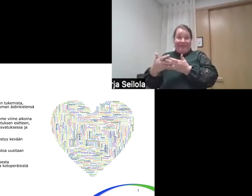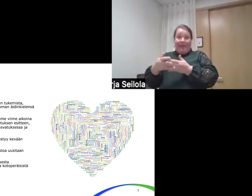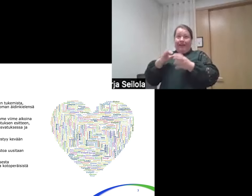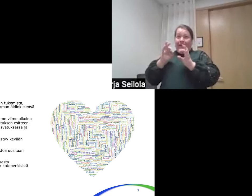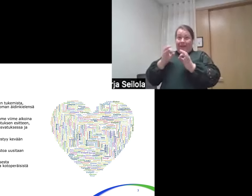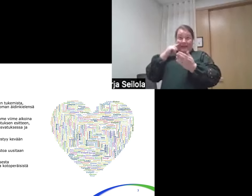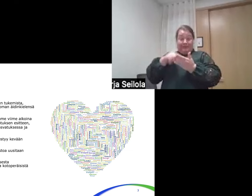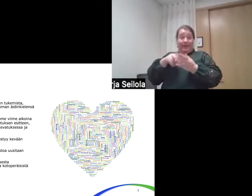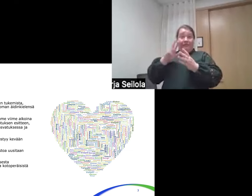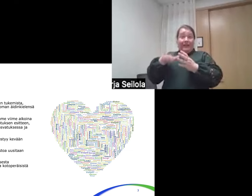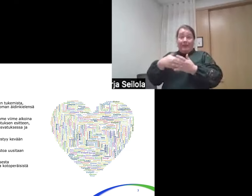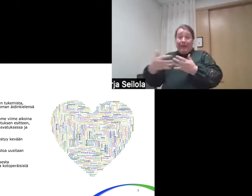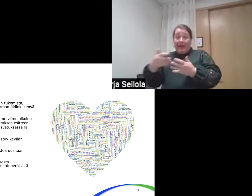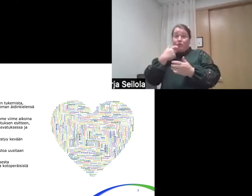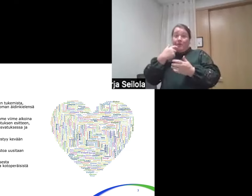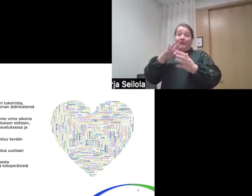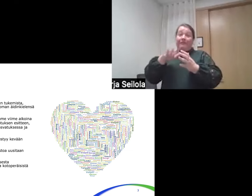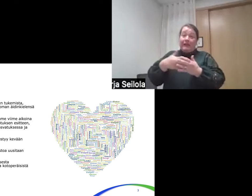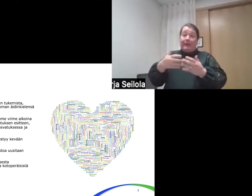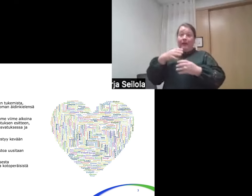tuettua jokaisen lapsen sitä omaa kieltä,